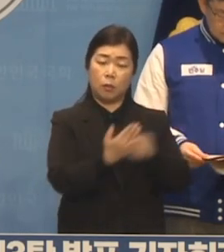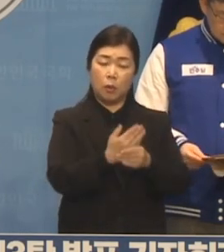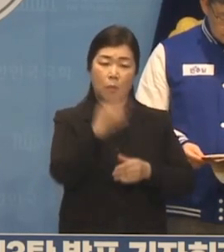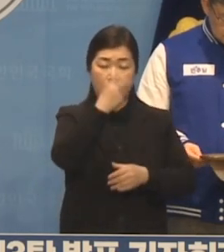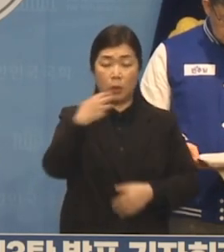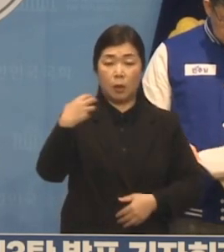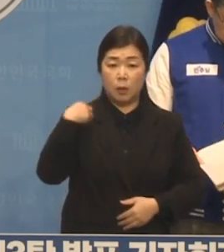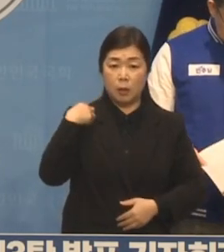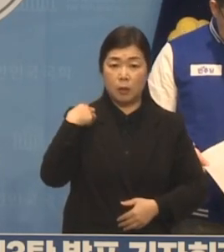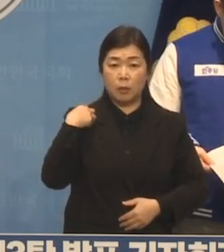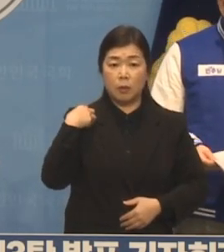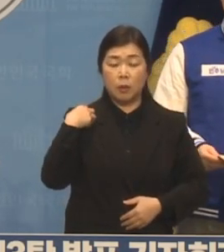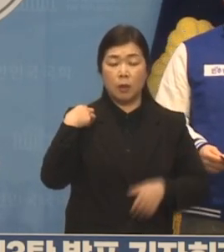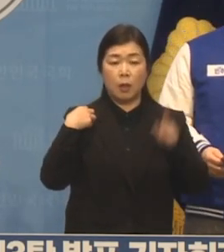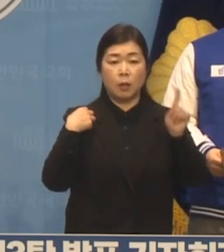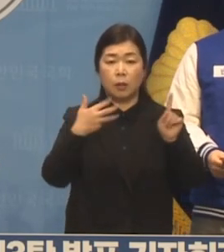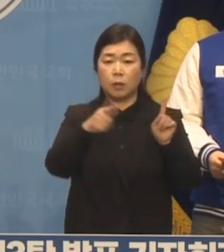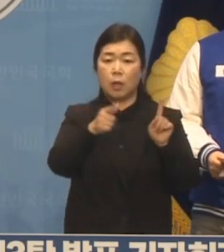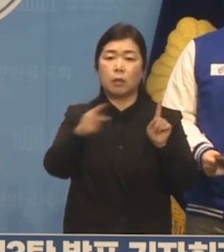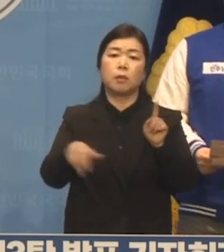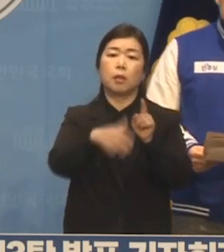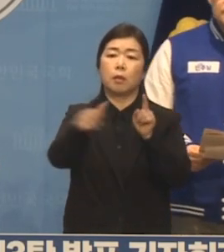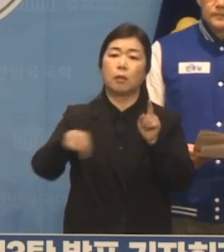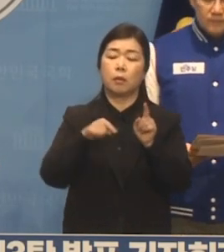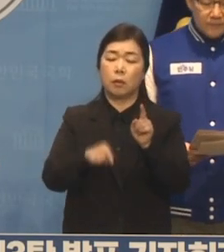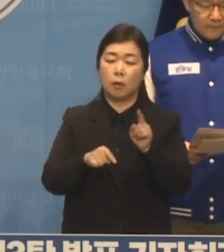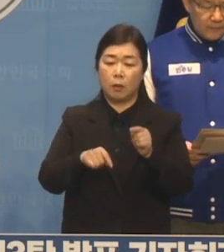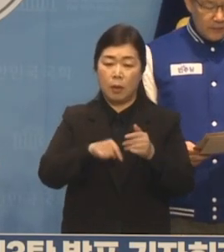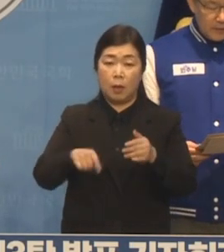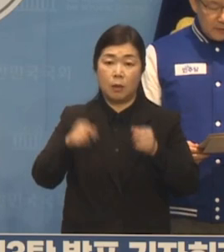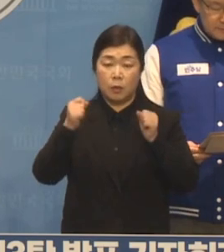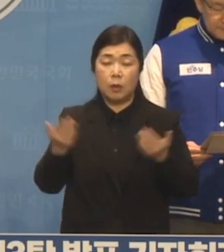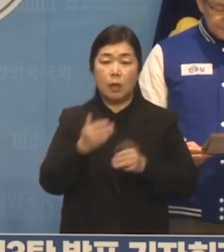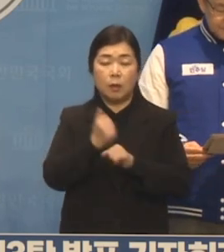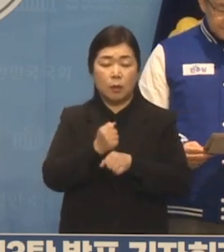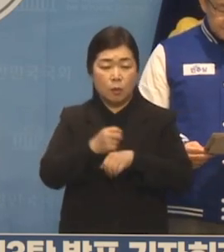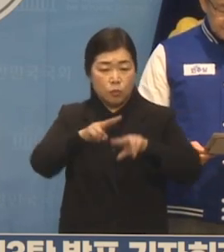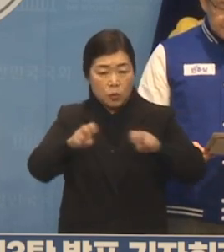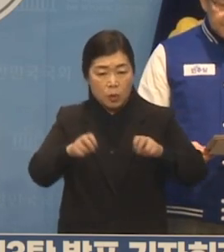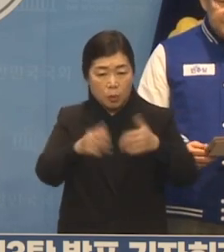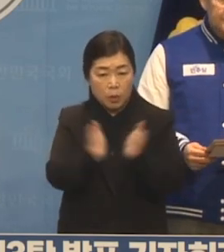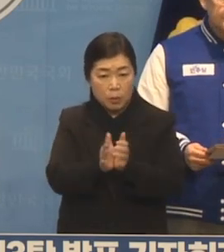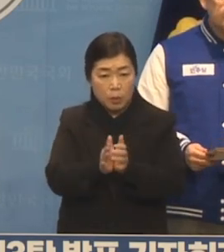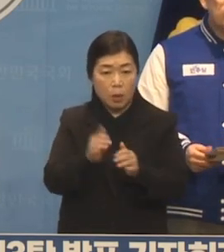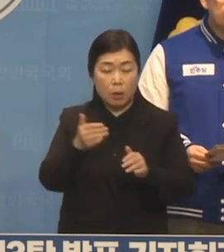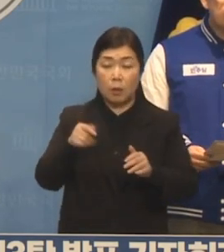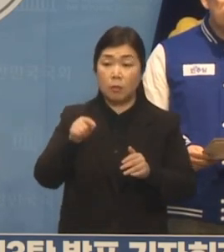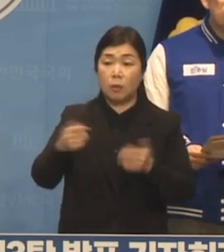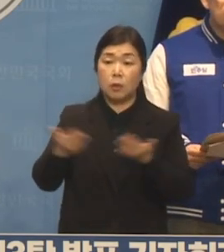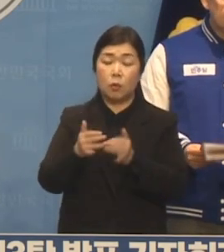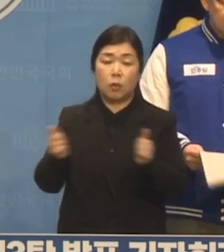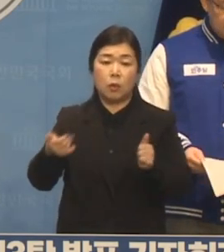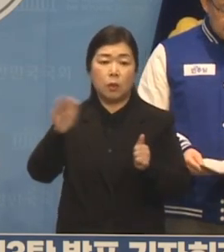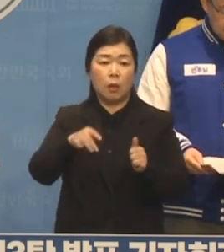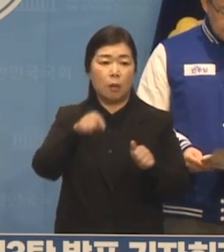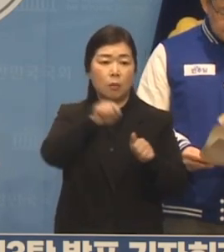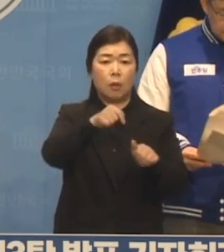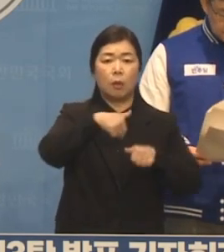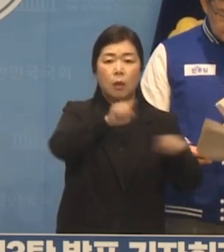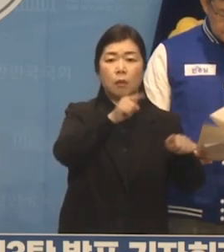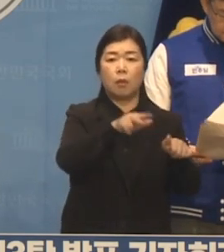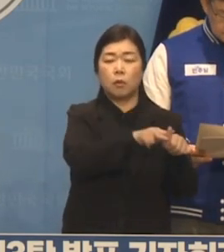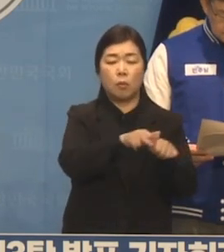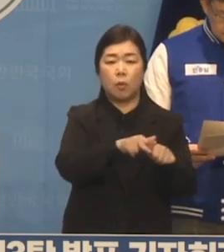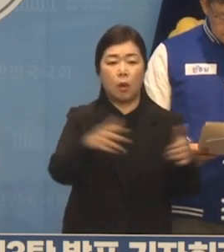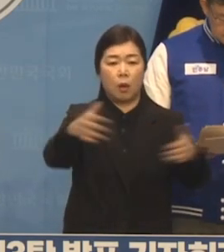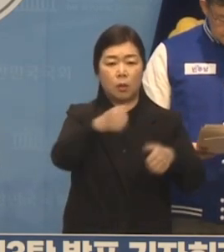관장하는 제1차장실은 내근하는 분석 파트 직원들에게 외부에 나가서 정보를 수집하라고